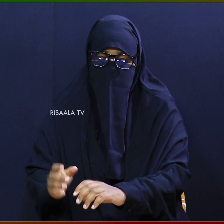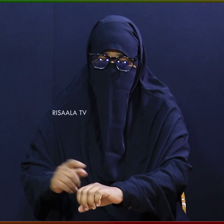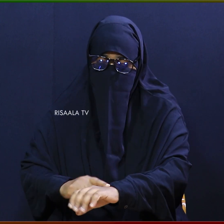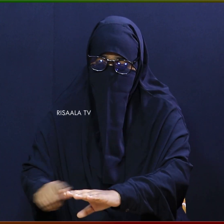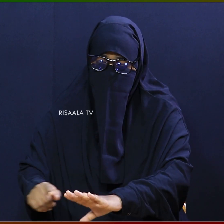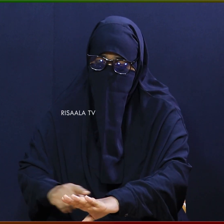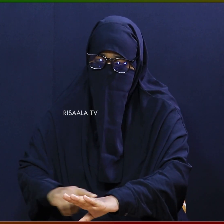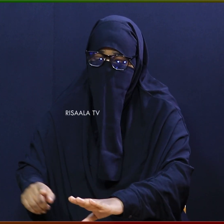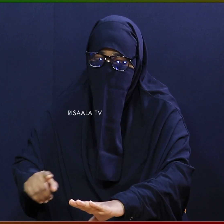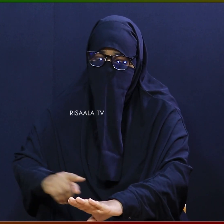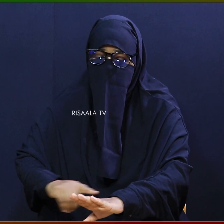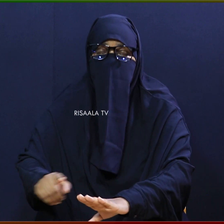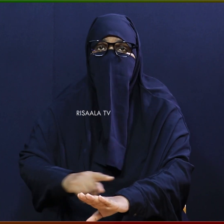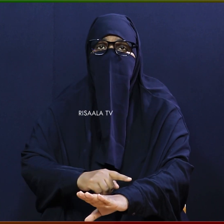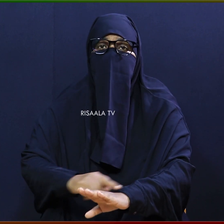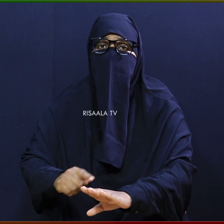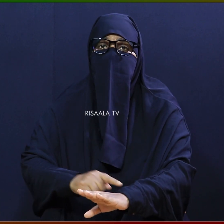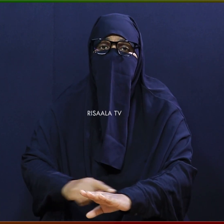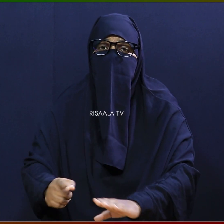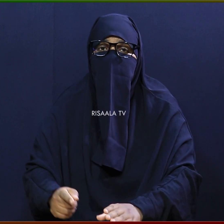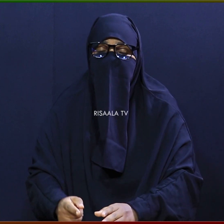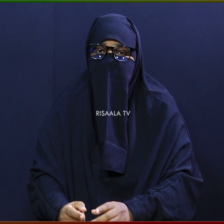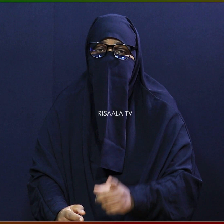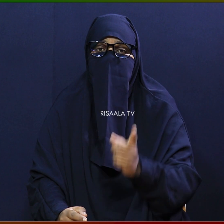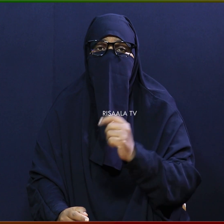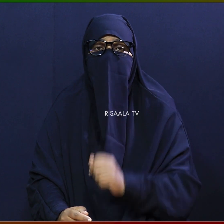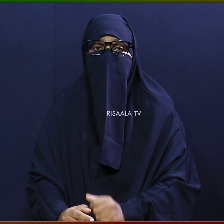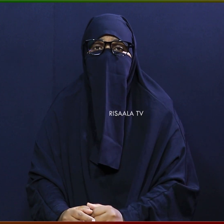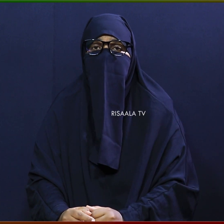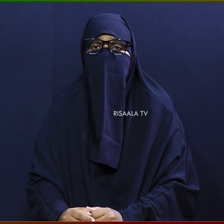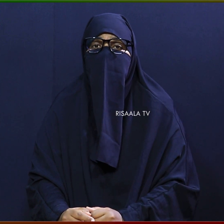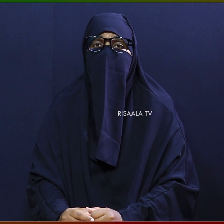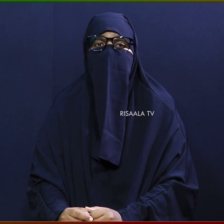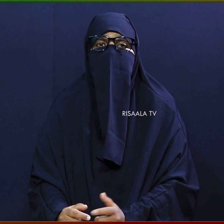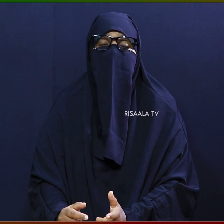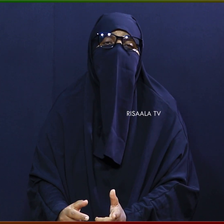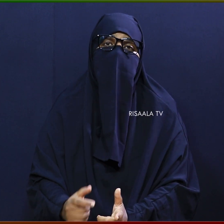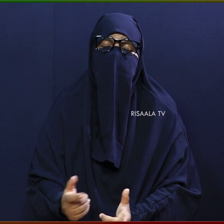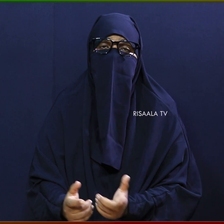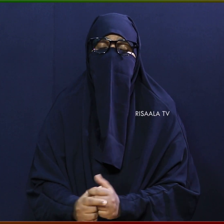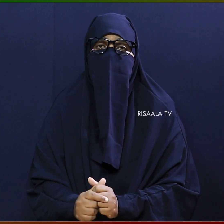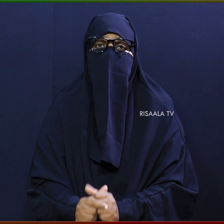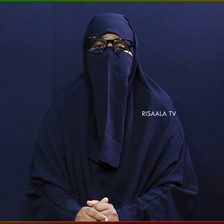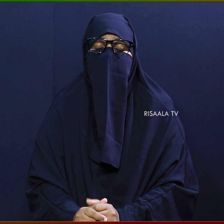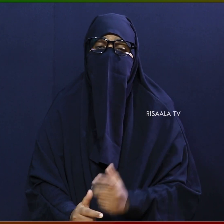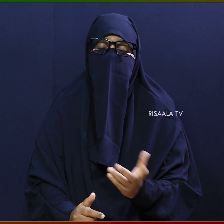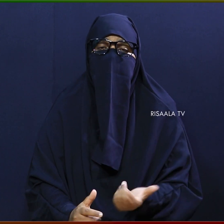marka midabkeygan usana oo habil iyo hablaay ugu yaqaaneen aa bedelo mari dariiqa la iga yimaado waxa u maleynaya dadka dhan inay wax iga sheegayaan inay axmana hablaay weys